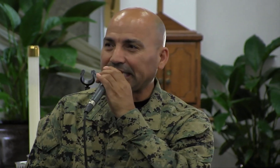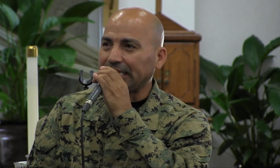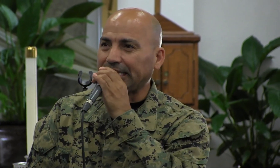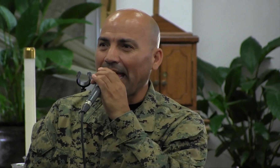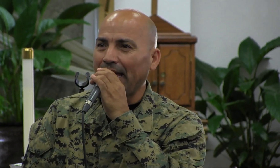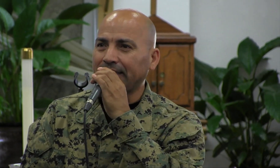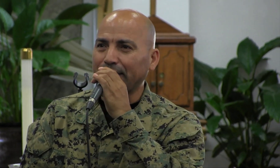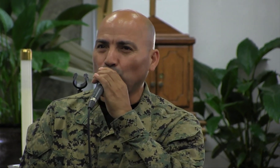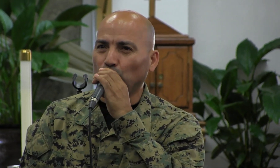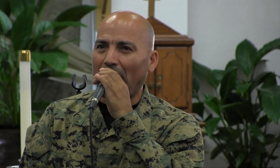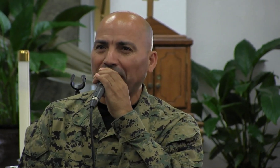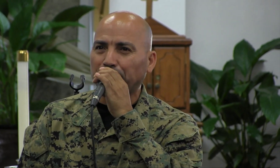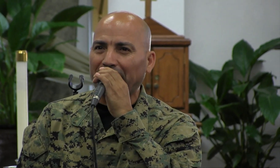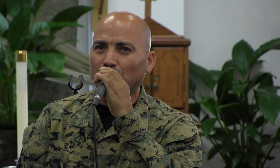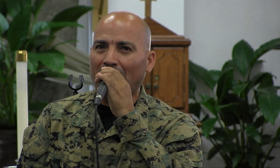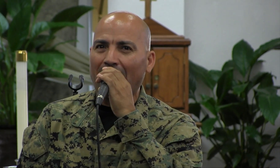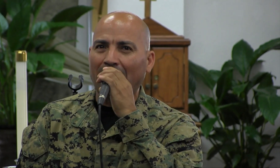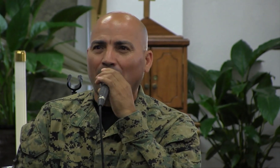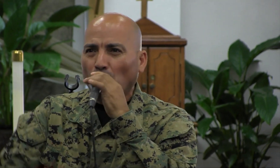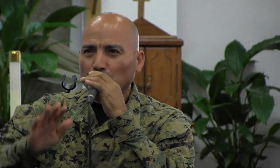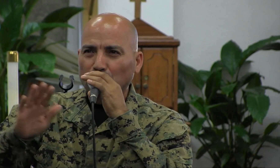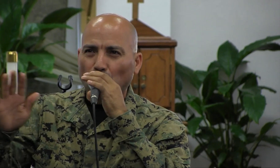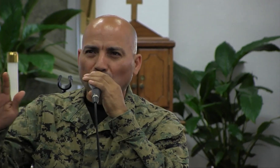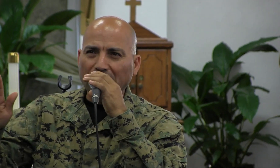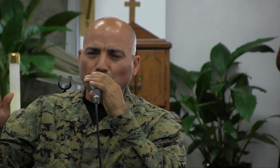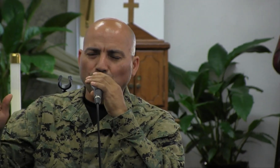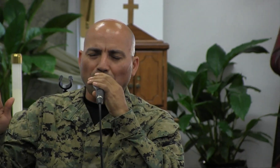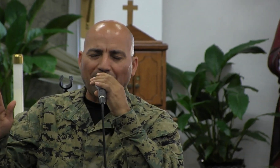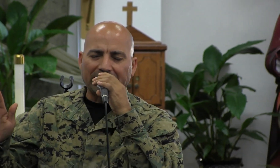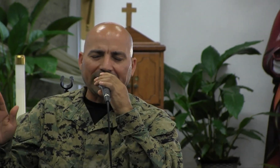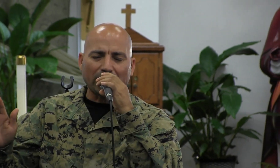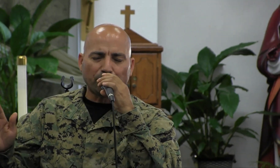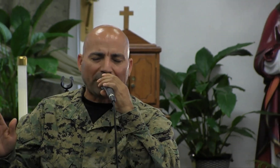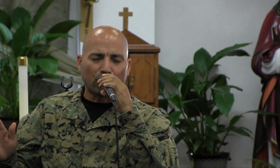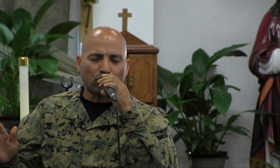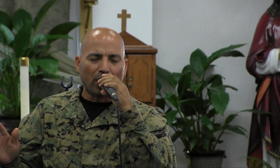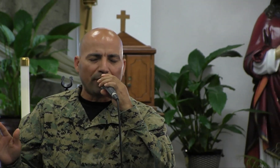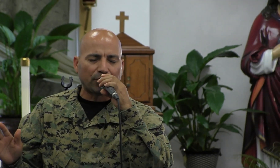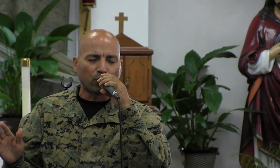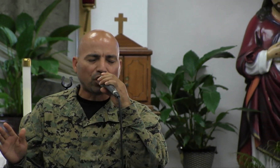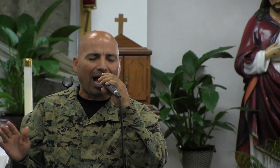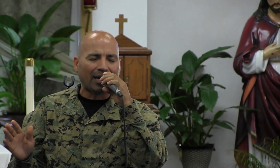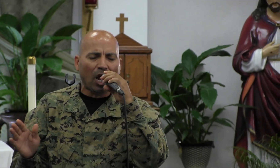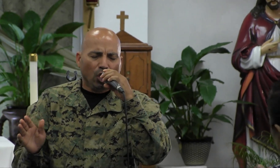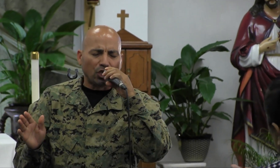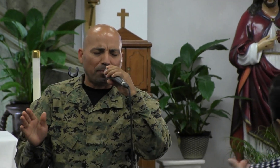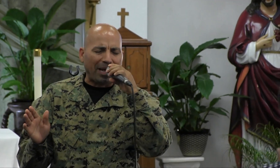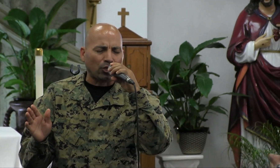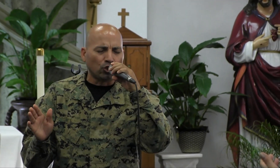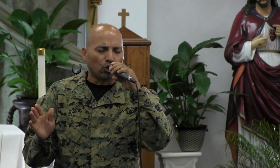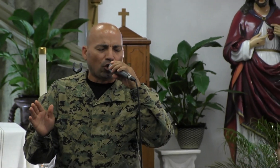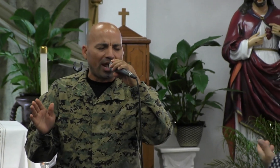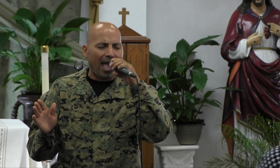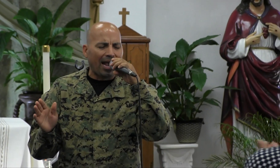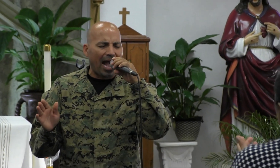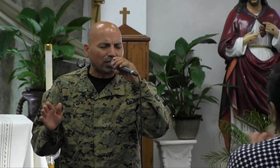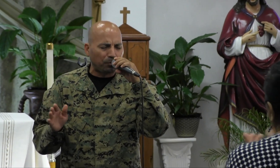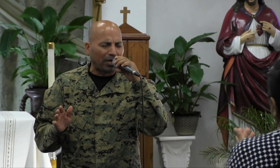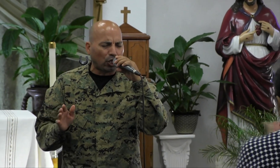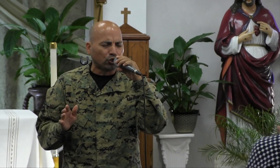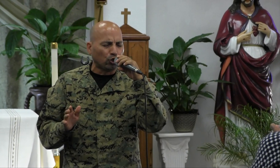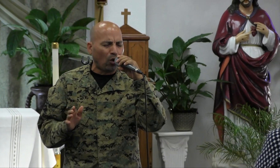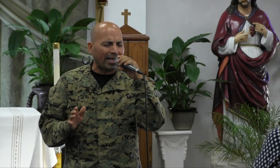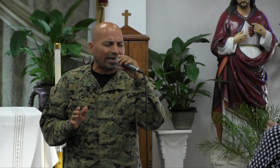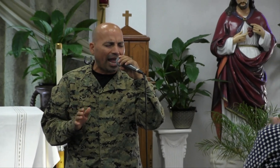70 veces 7 tú debes perdonar, de todas tus ofensas perdón debes buscar. Si el perdón tú lo